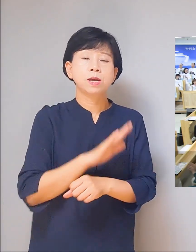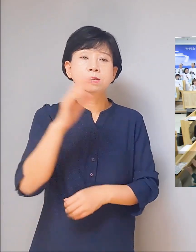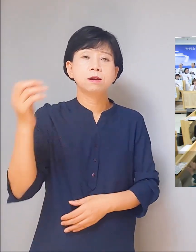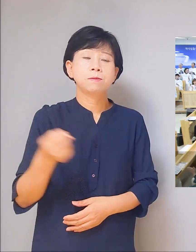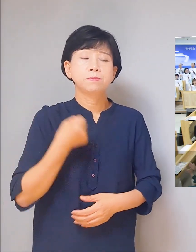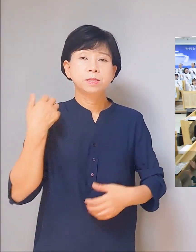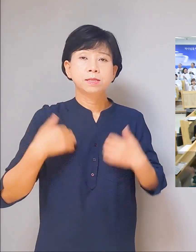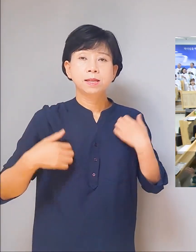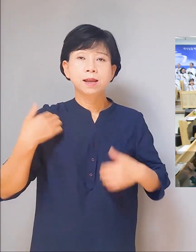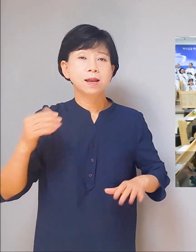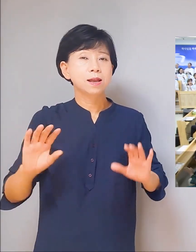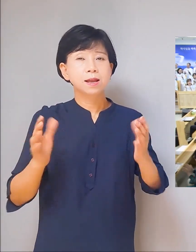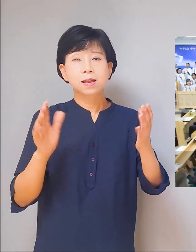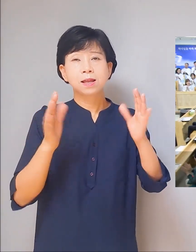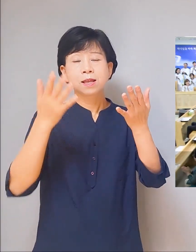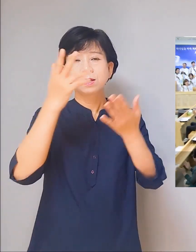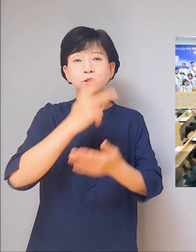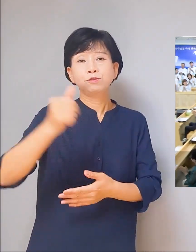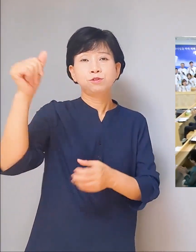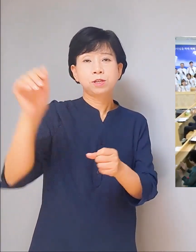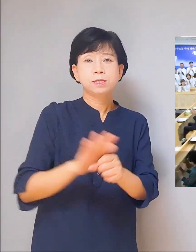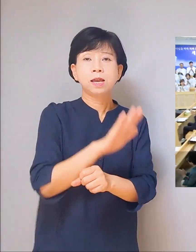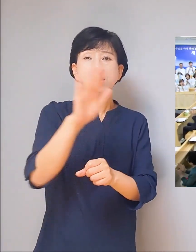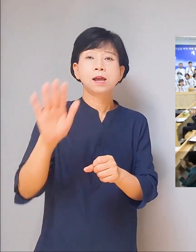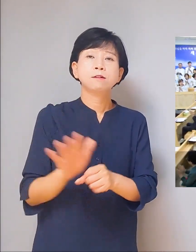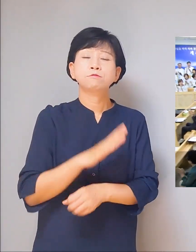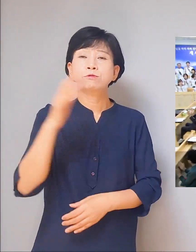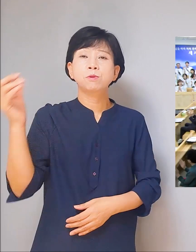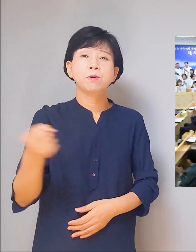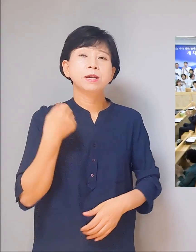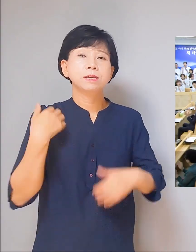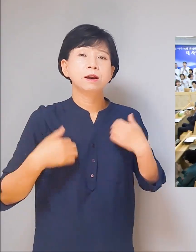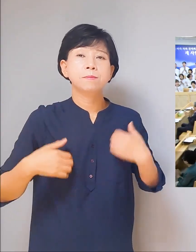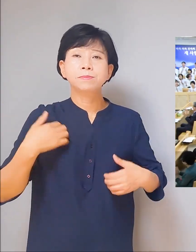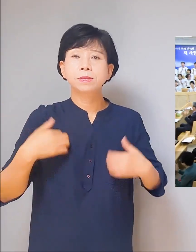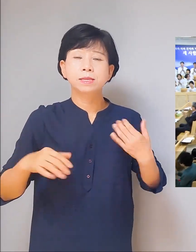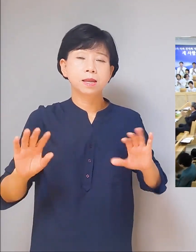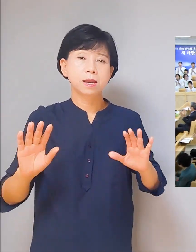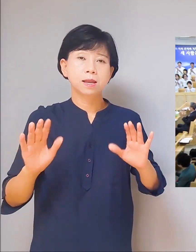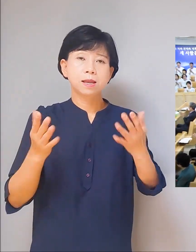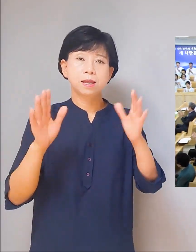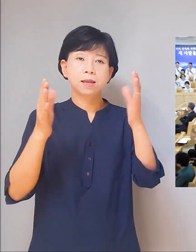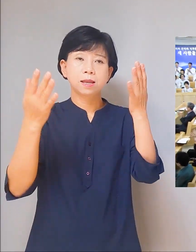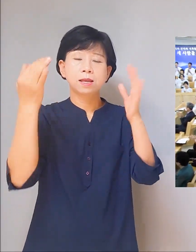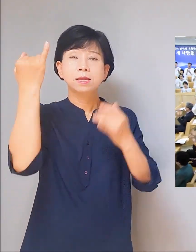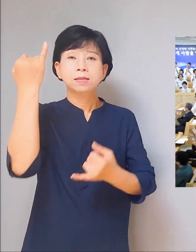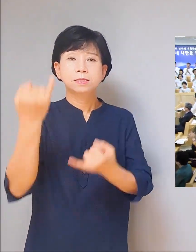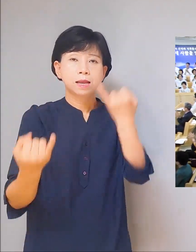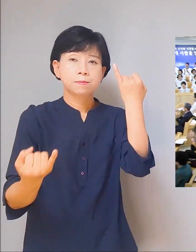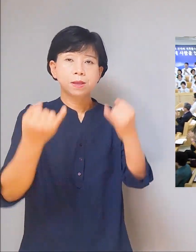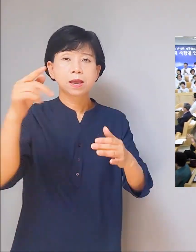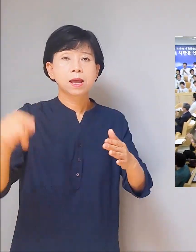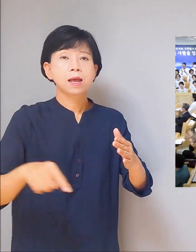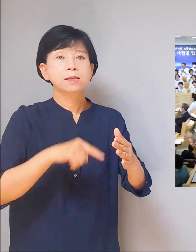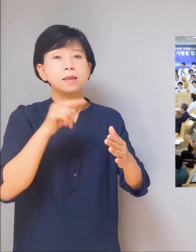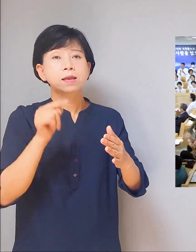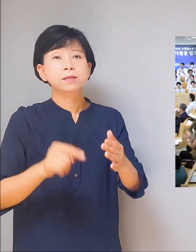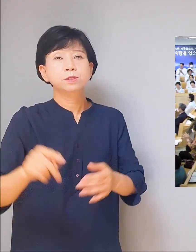사랑으로 환영합니다. 주의 사랑으로 환영. 자매 안에서